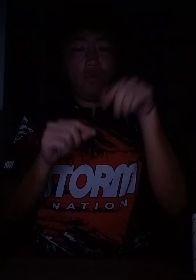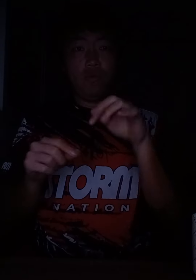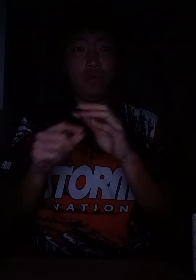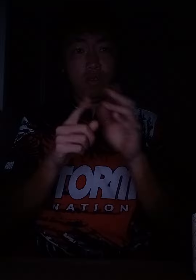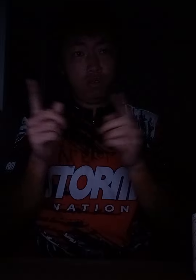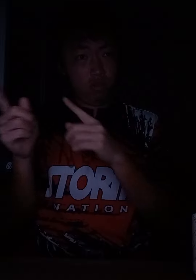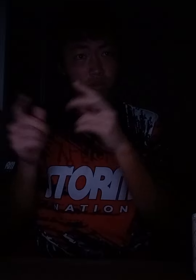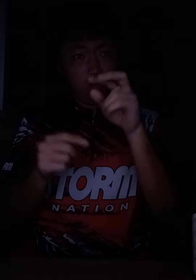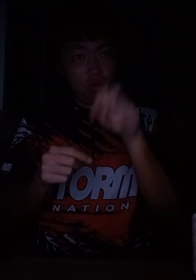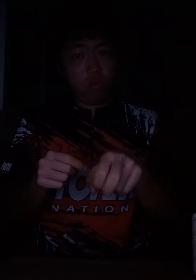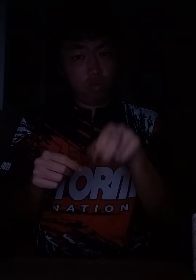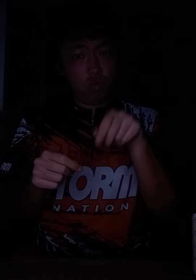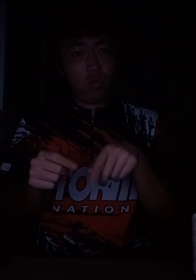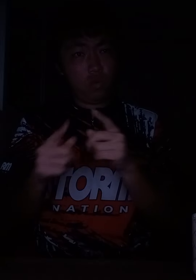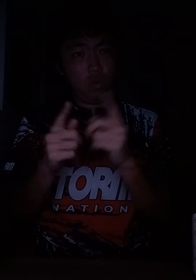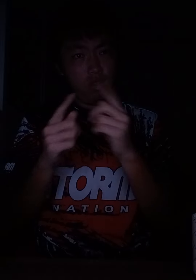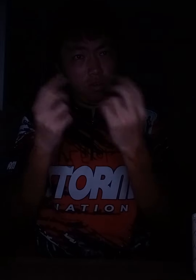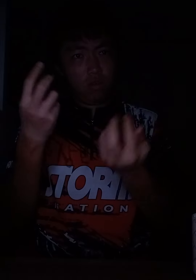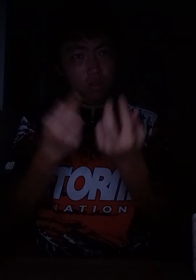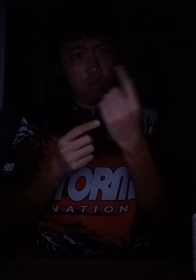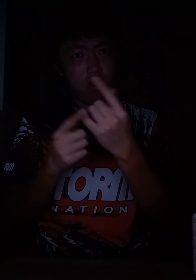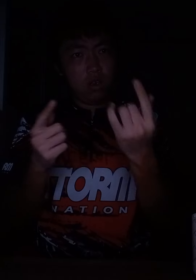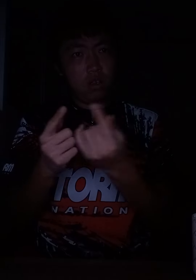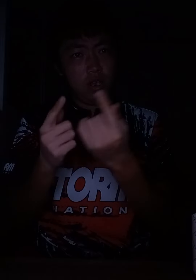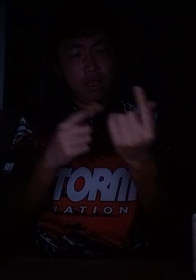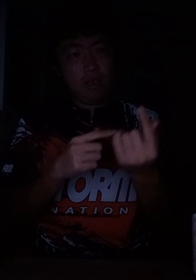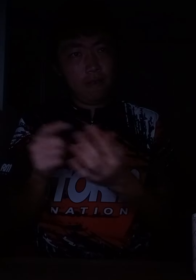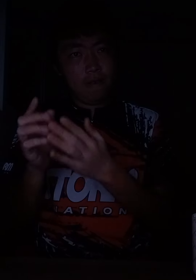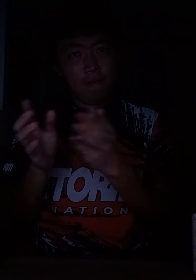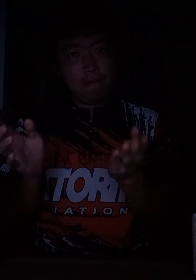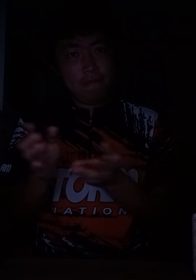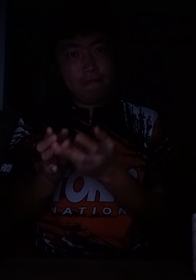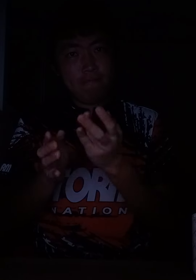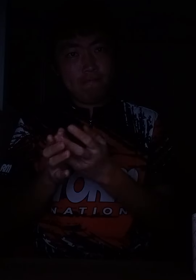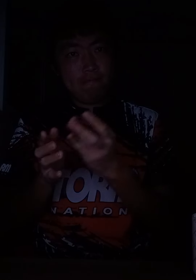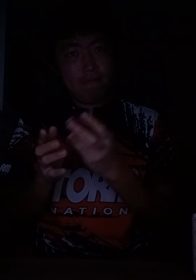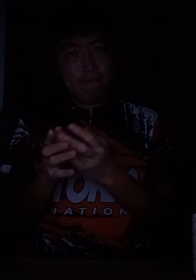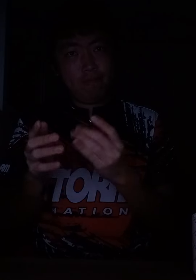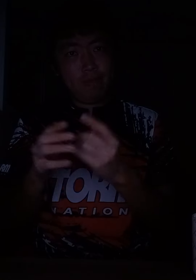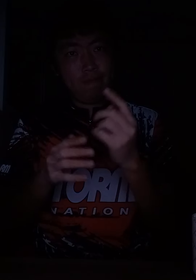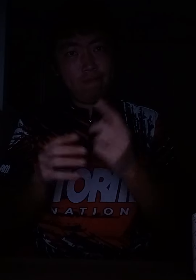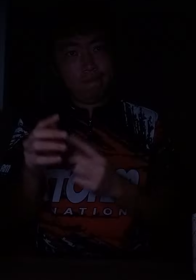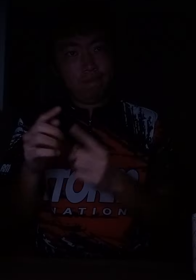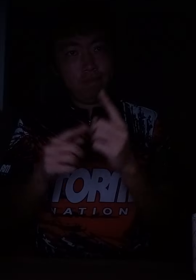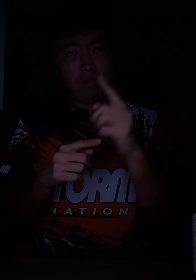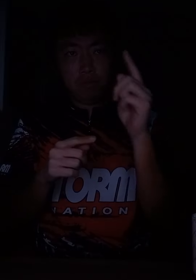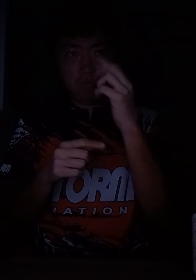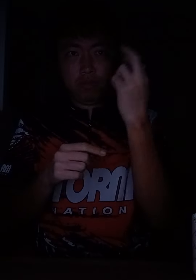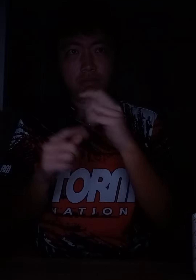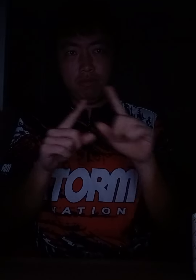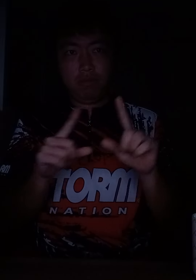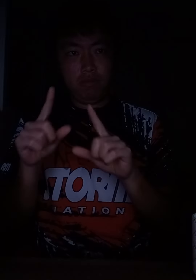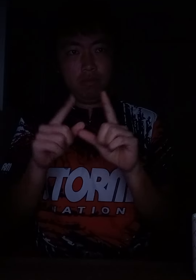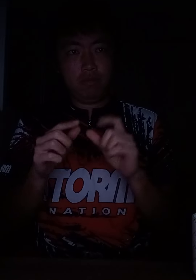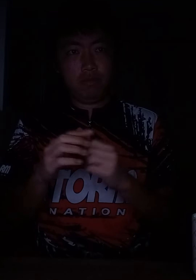플러그를 뽑고 우리 집만 불이 나간 건지 아니면 아파트 단지나 동네 전체가 문제가 생긴 건지 살펴야 합니다.